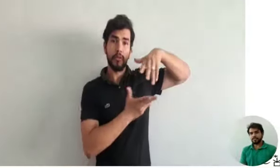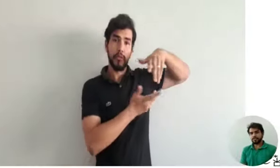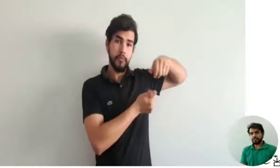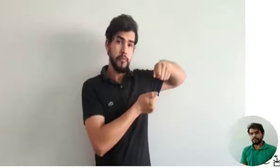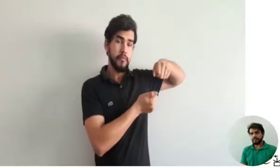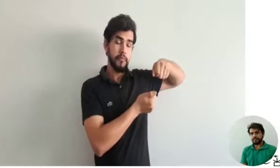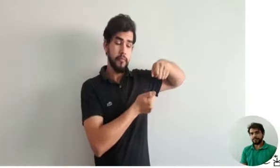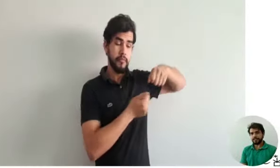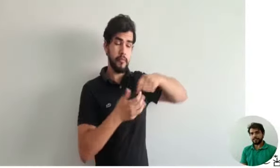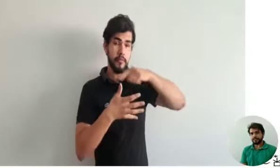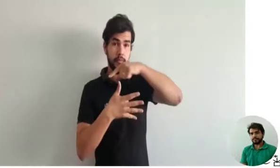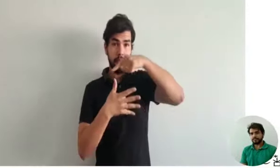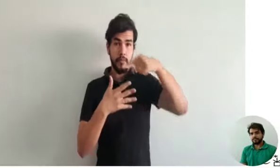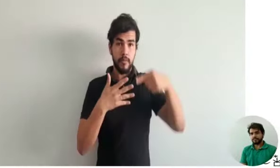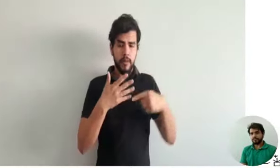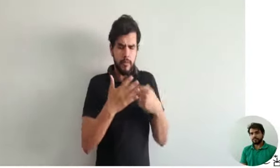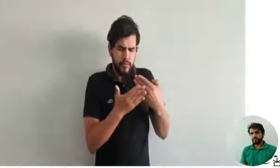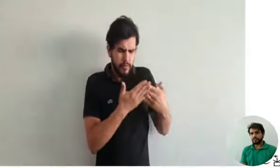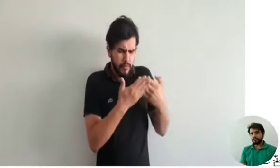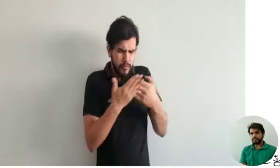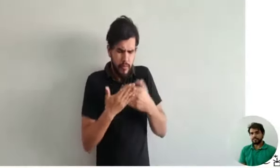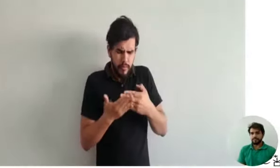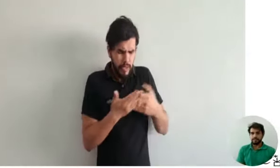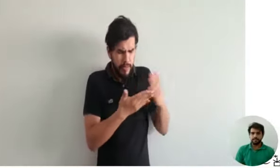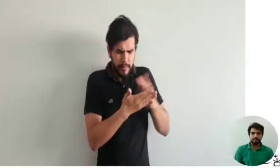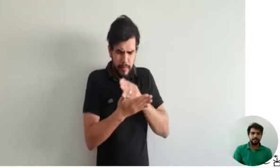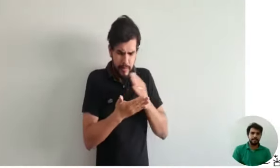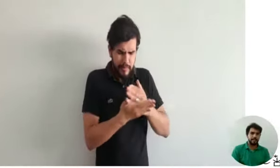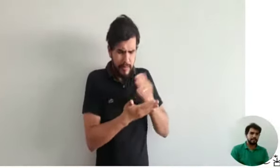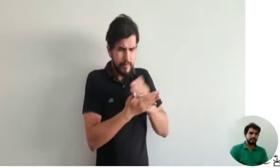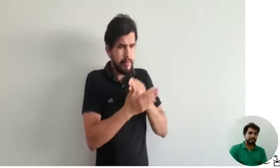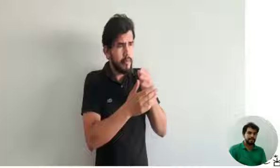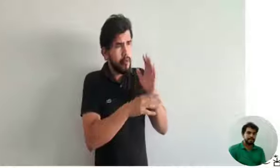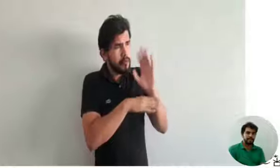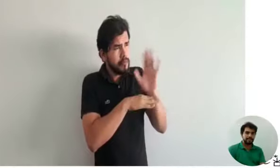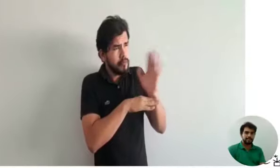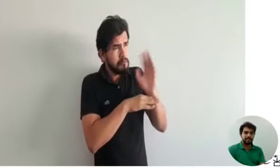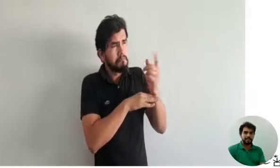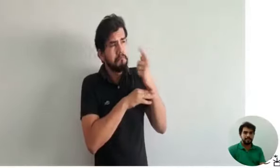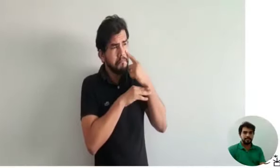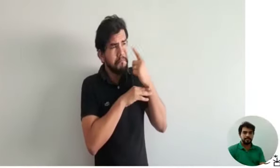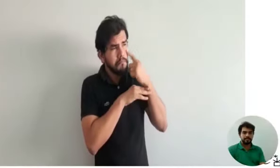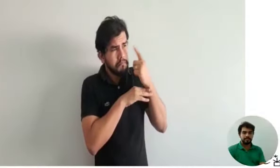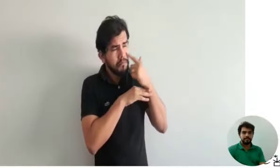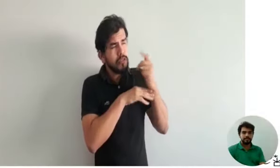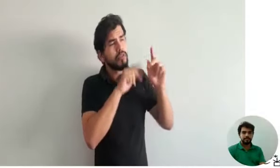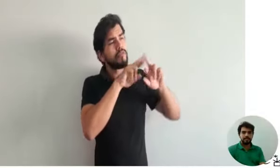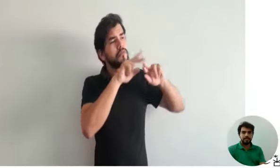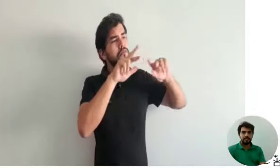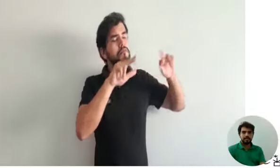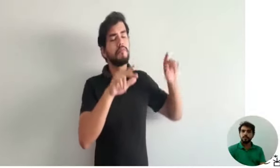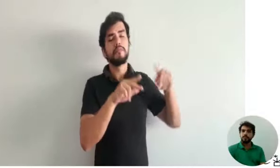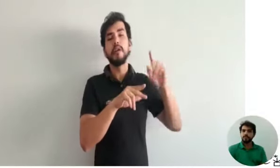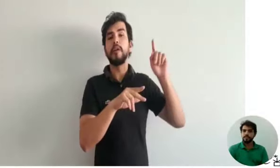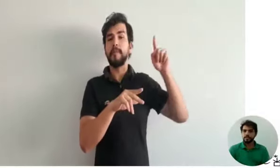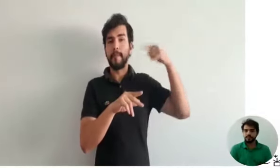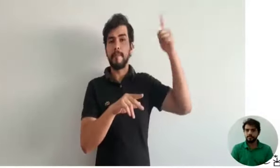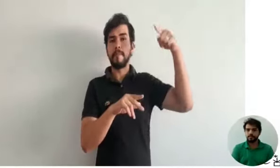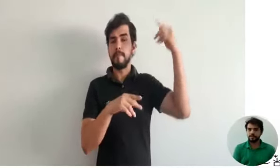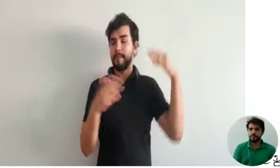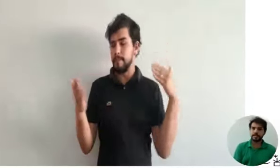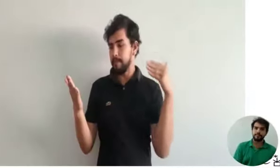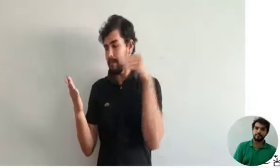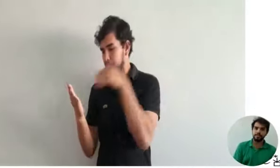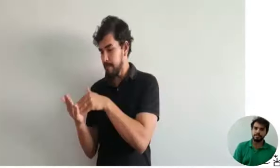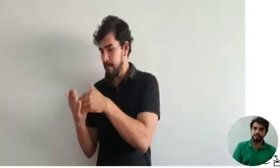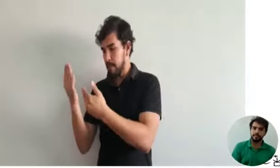quinta, Geografia. Todas essas disciplinas estudar arduamente, sendo lendo ou assistindo, e outros